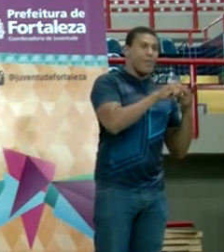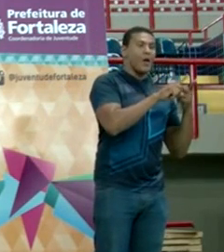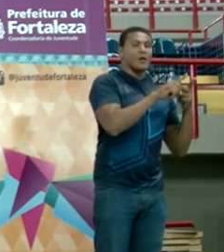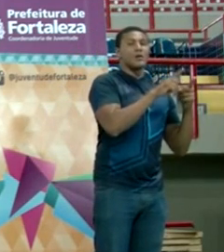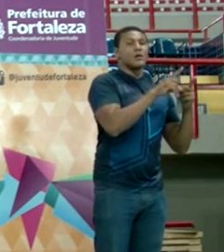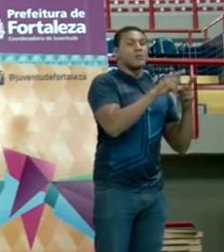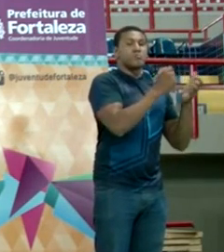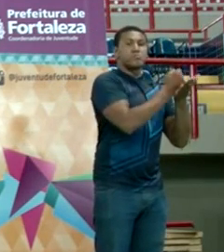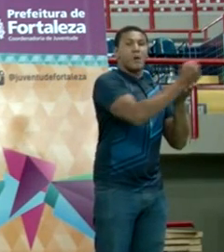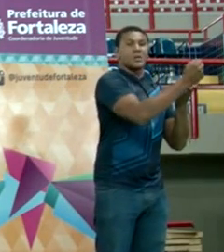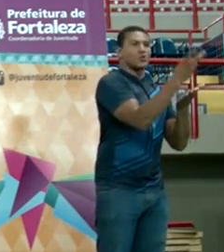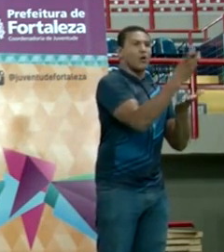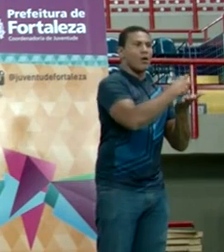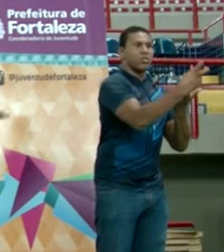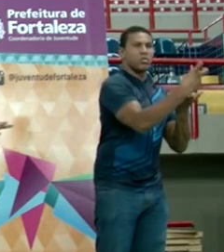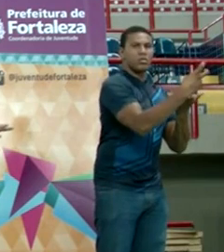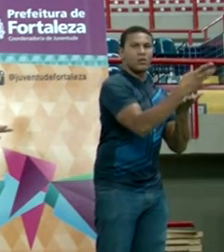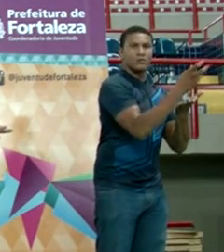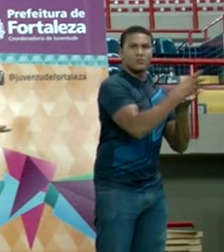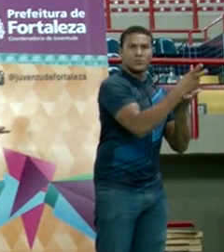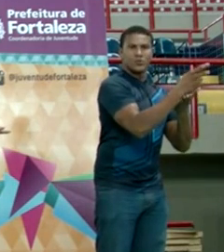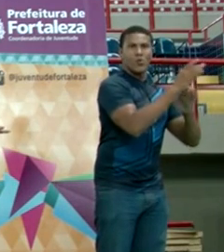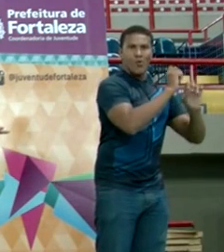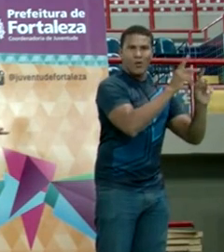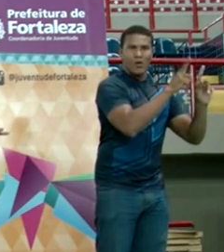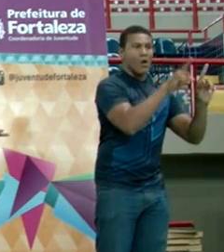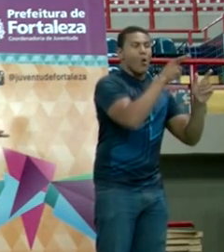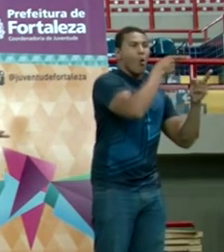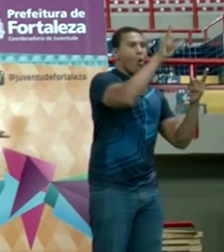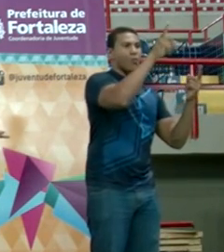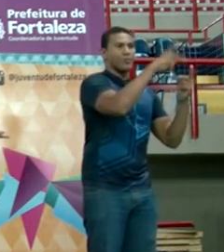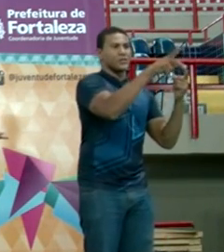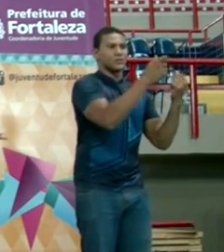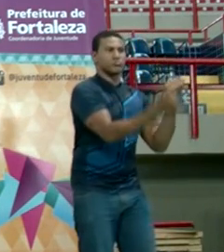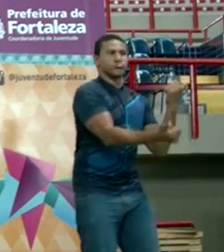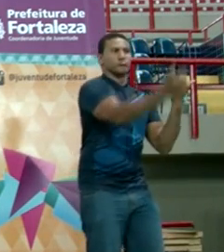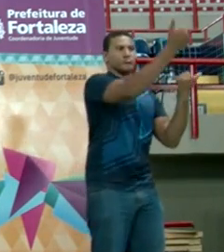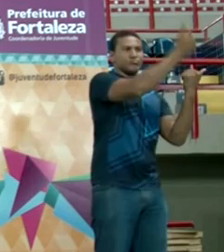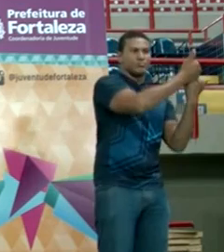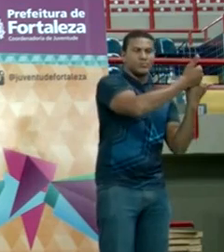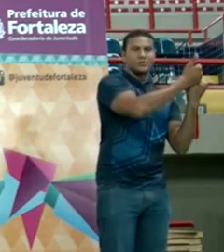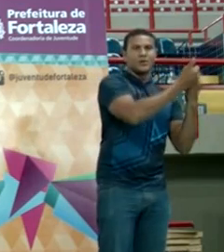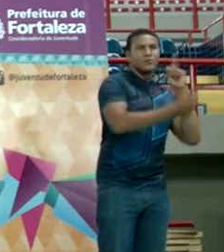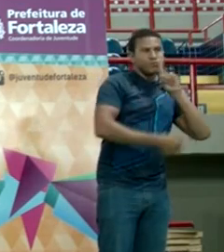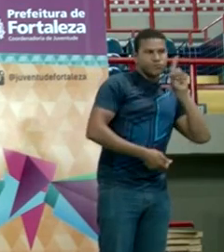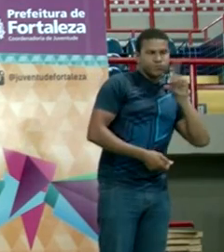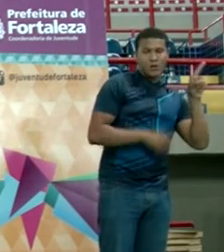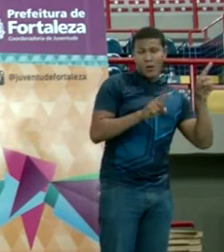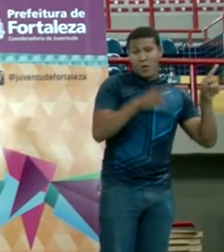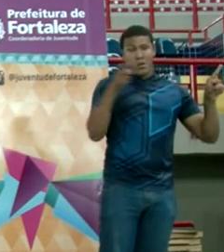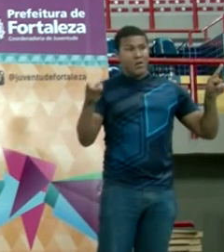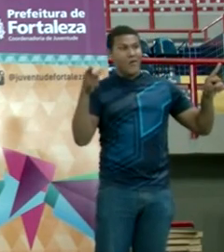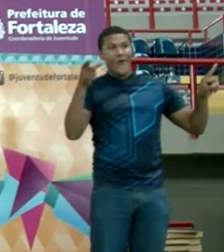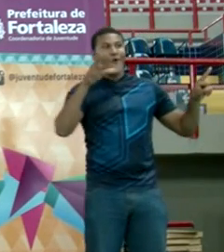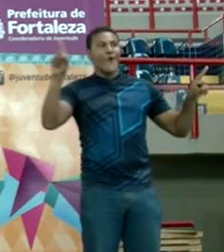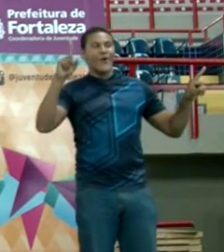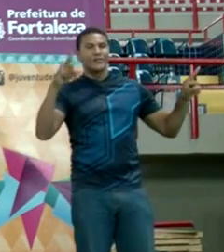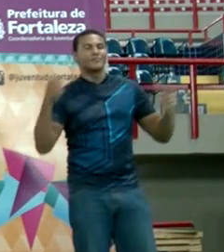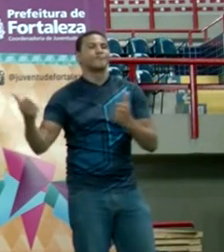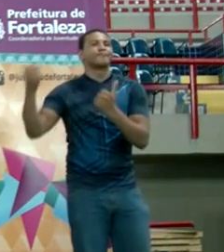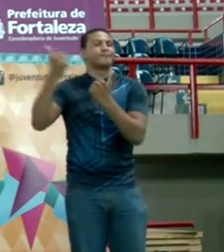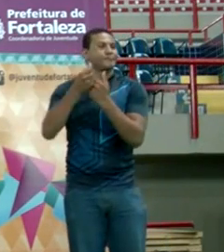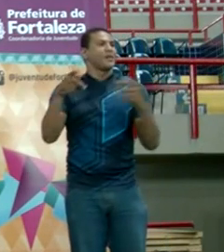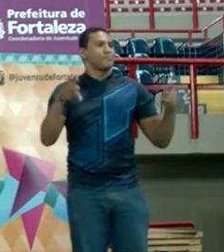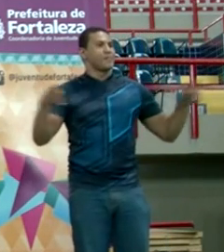dele. Entrou o Eisenhower nos Estados Unidos, presidente eleito, e na União Soviética era o Khrushchev. Nos